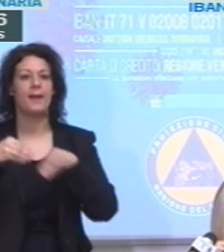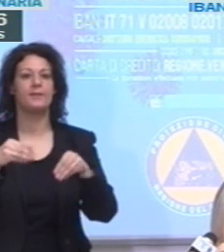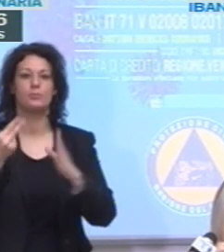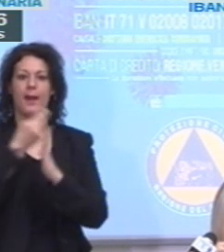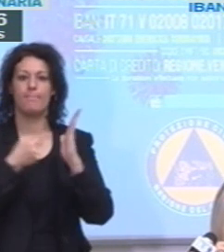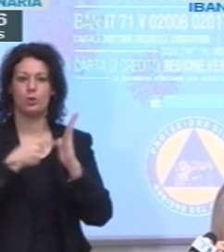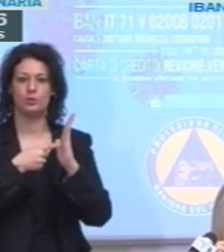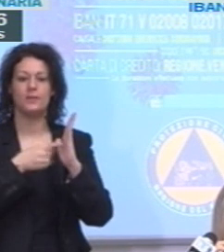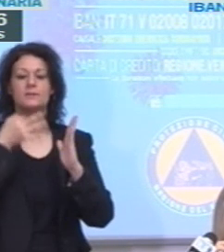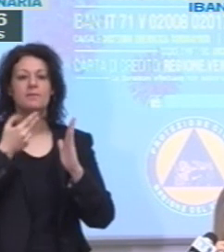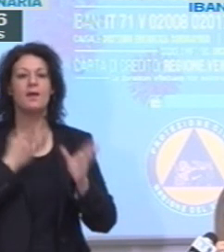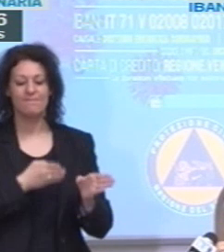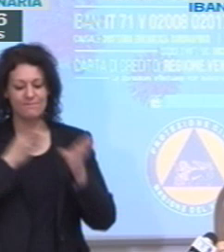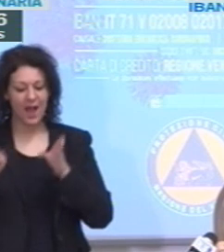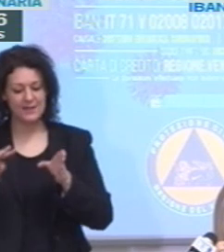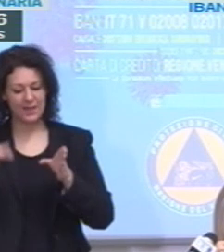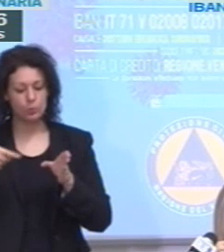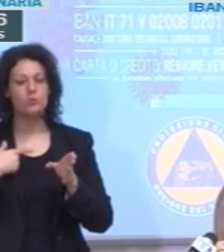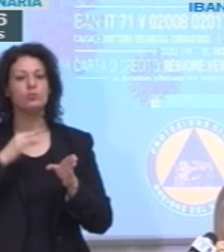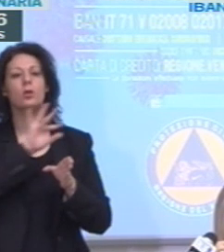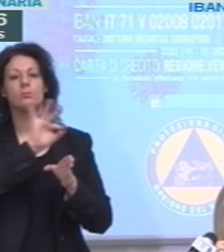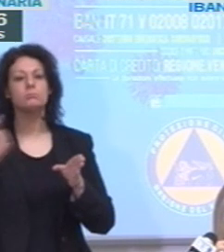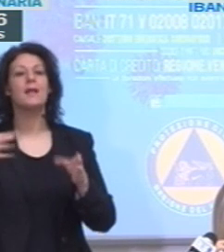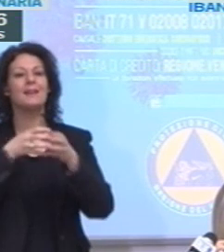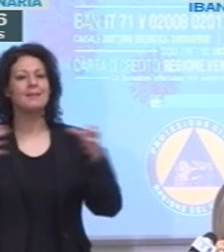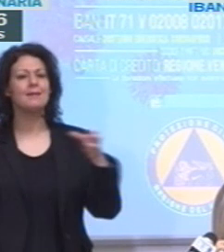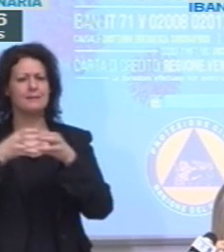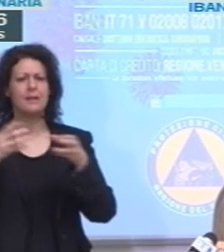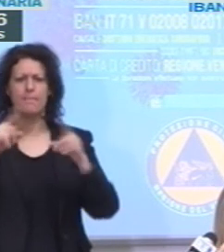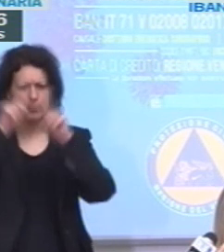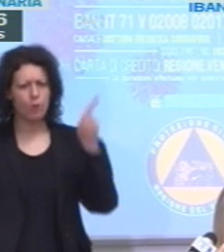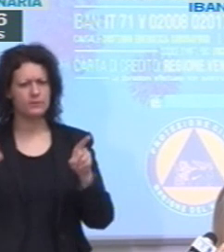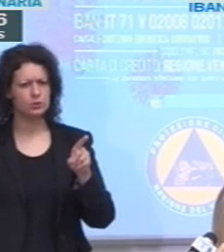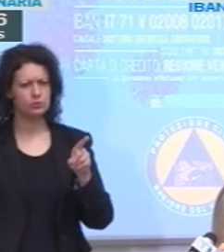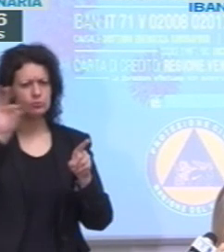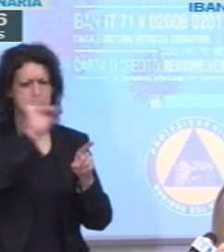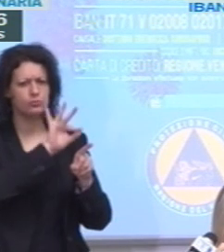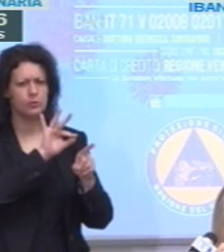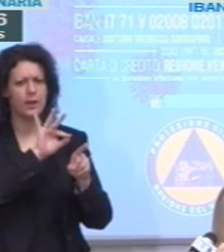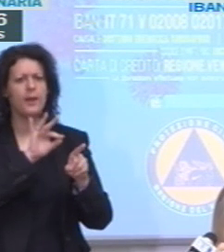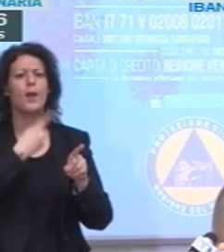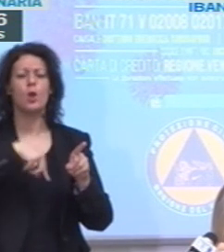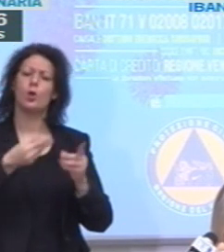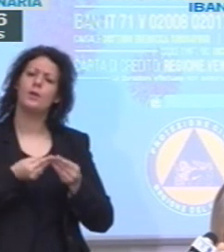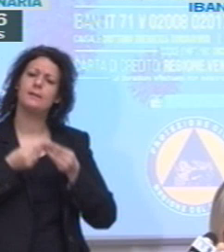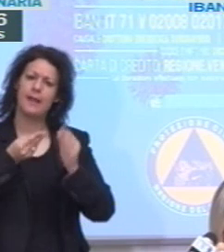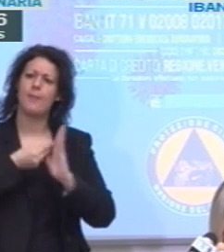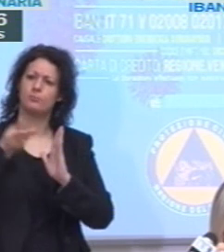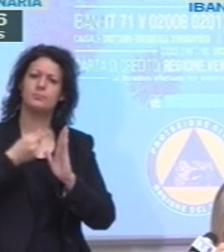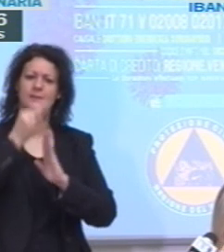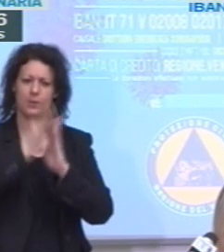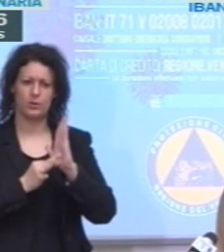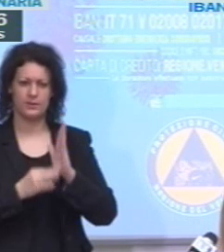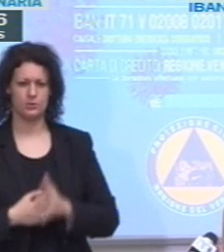2 con tutta una serie di ditte, sono molti, insomma, anche in tutte le province, in cui poi invieremo, insomma, tutte le varie condizioni.